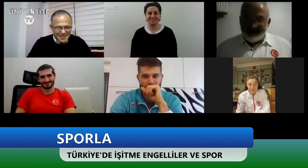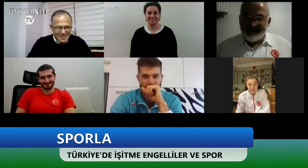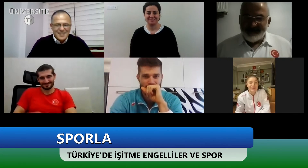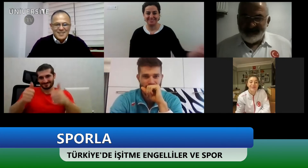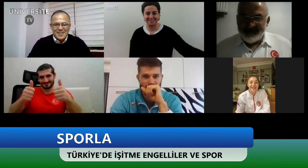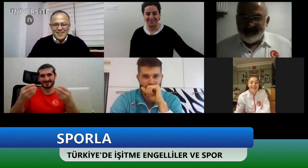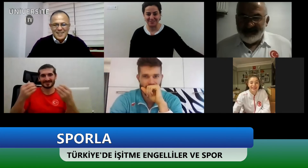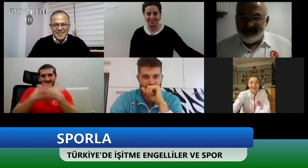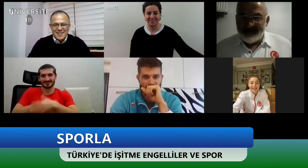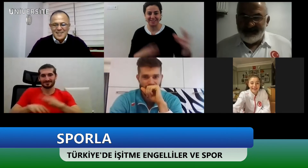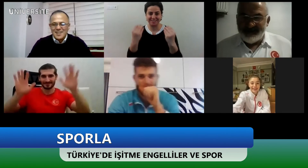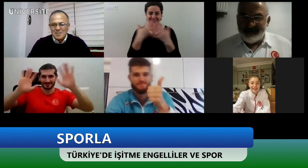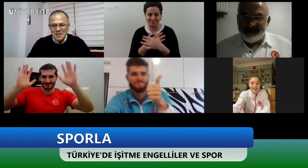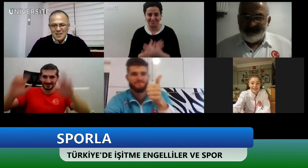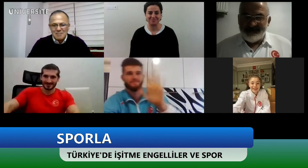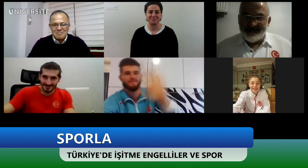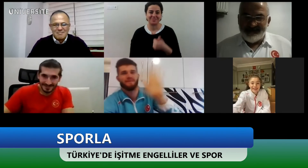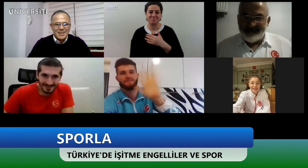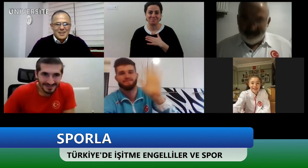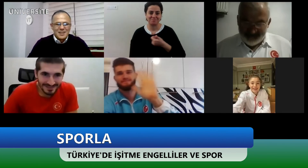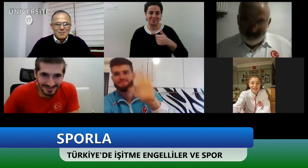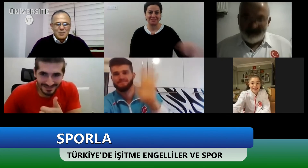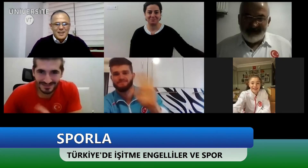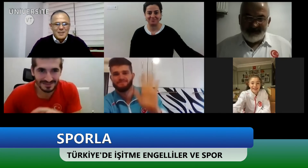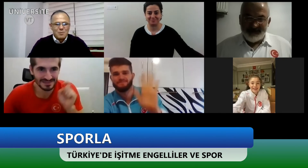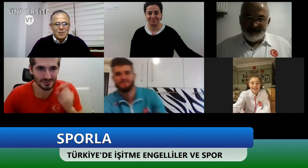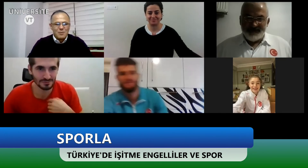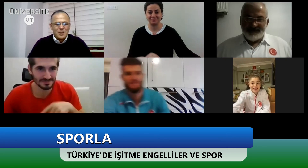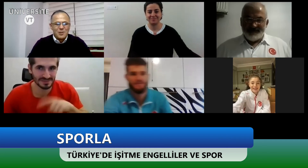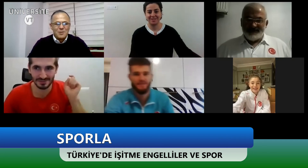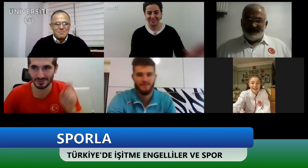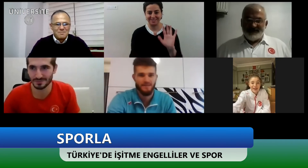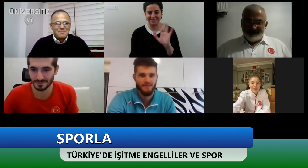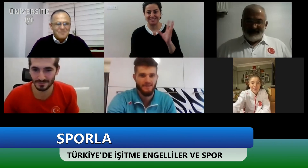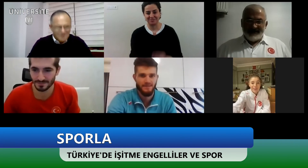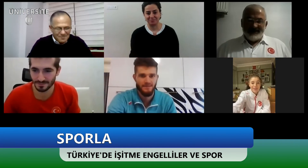Değerli arkadaşlar, Sayın Başkanım. Müsaadenizle programı noktalıyorum.